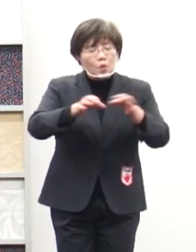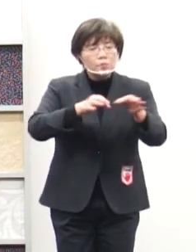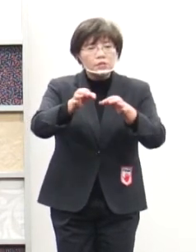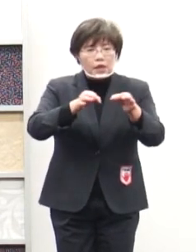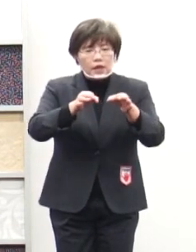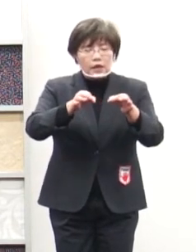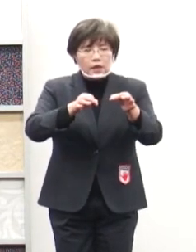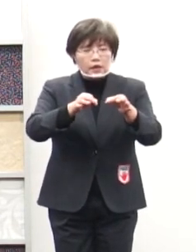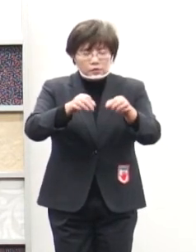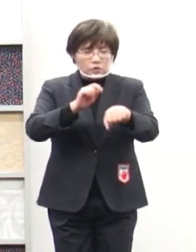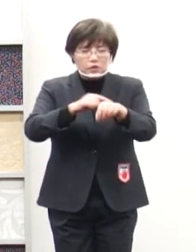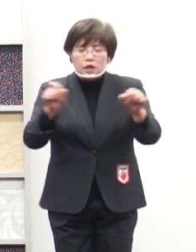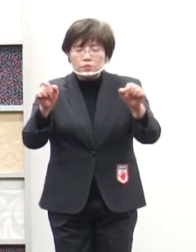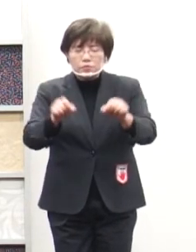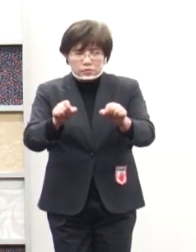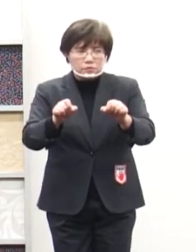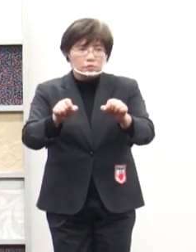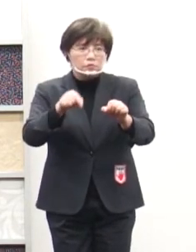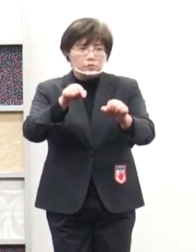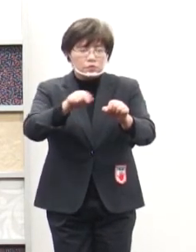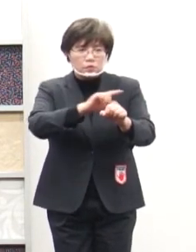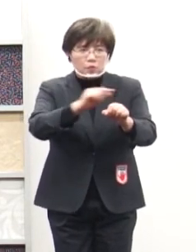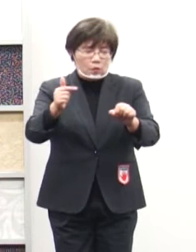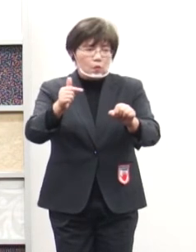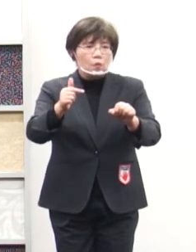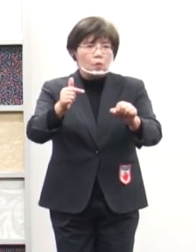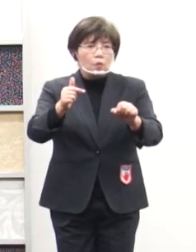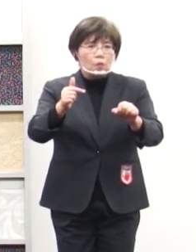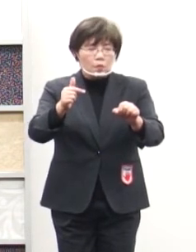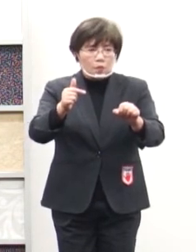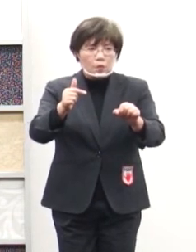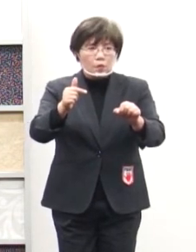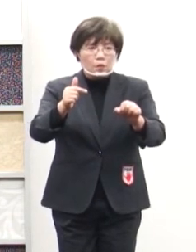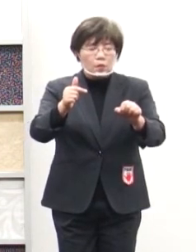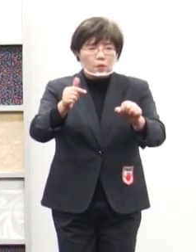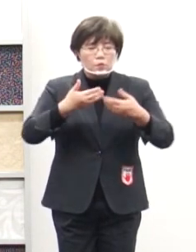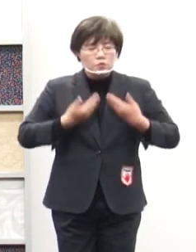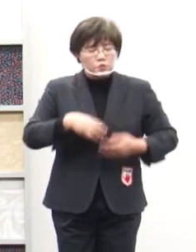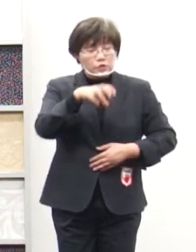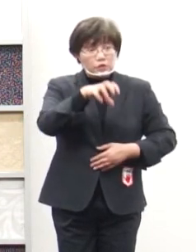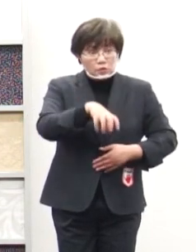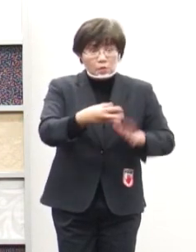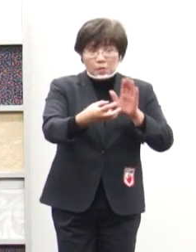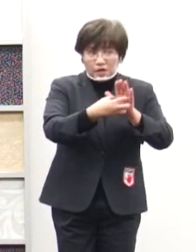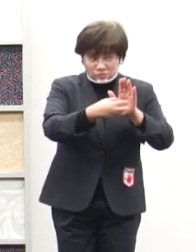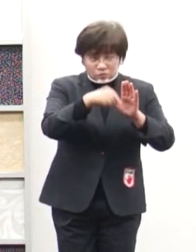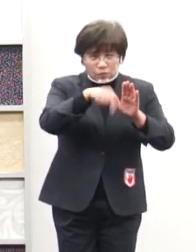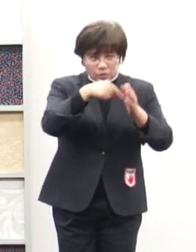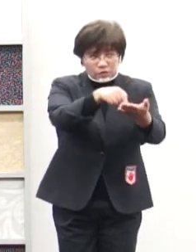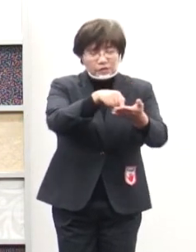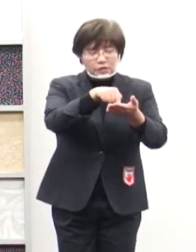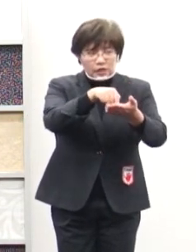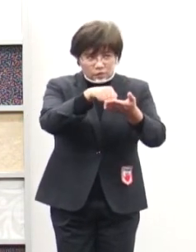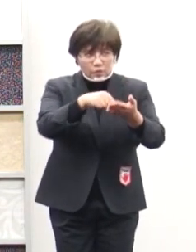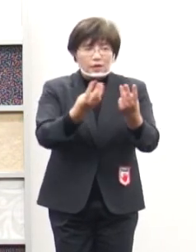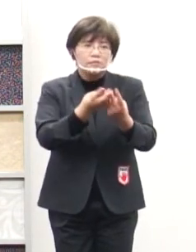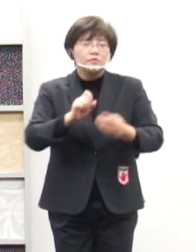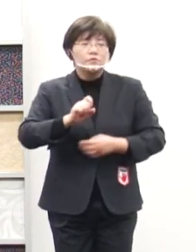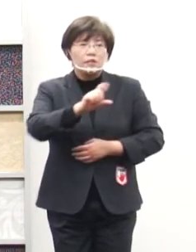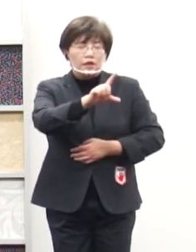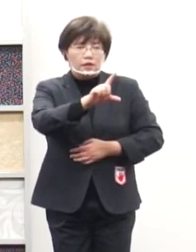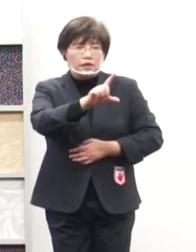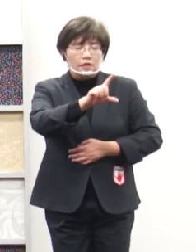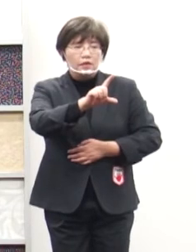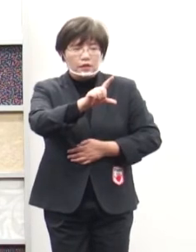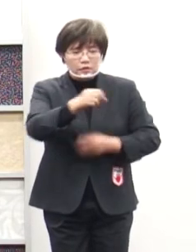ゾーンもたくさん申請があったし、個別会場もですね、 非常に解除件数が増えましたけれども、まあ、